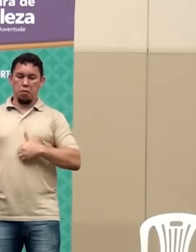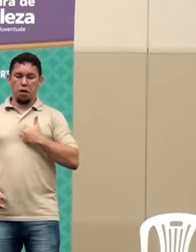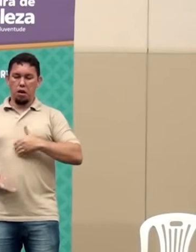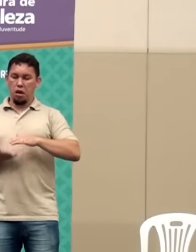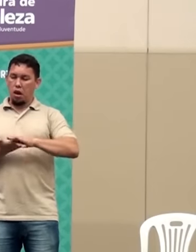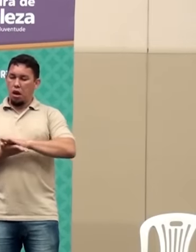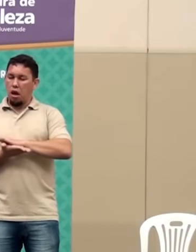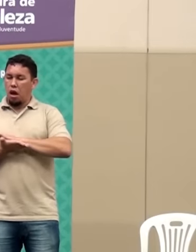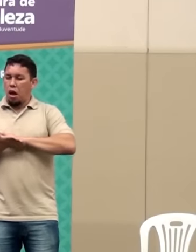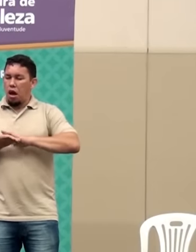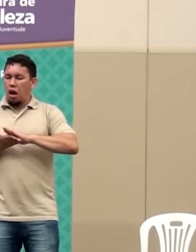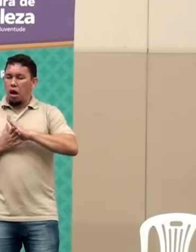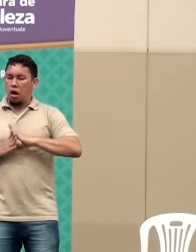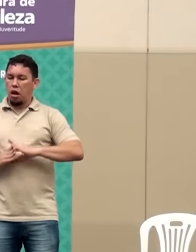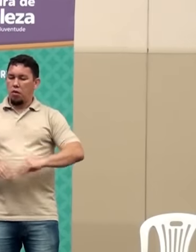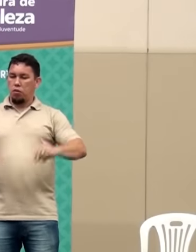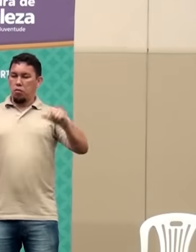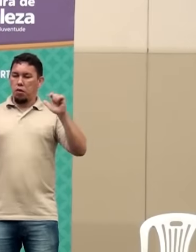tá?